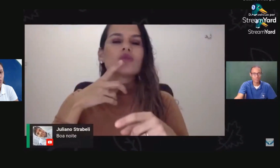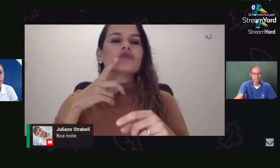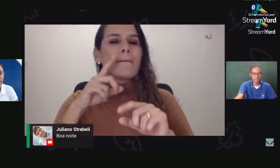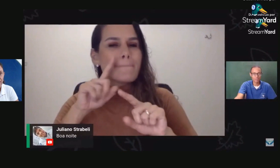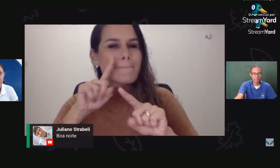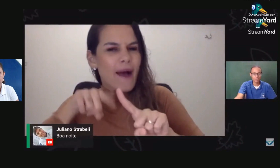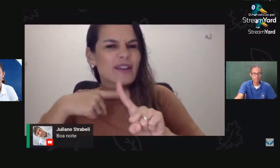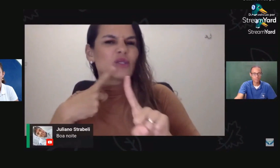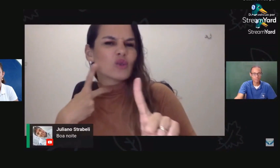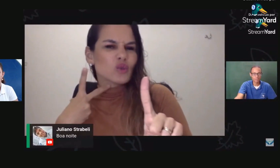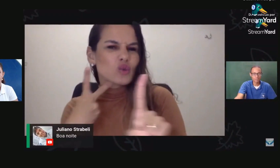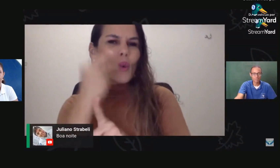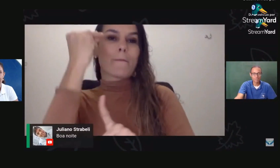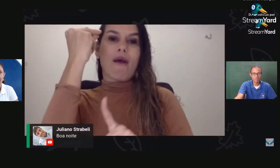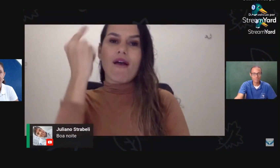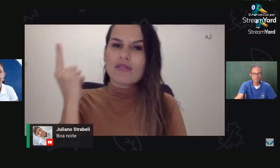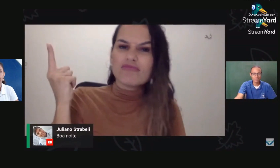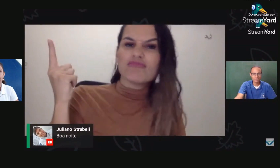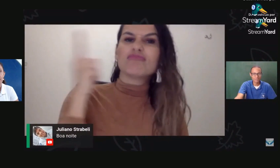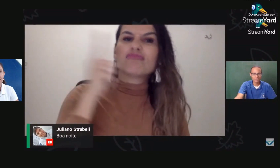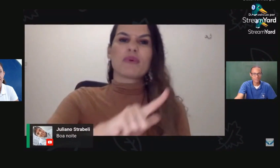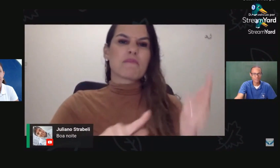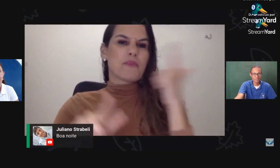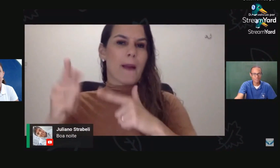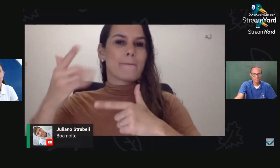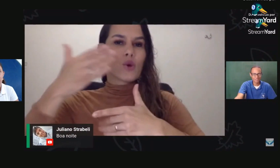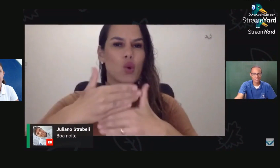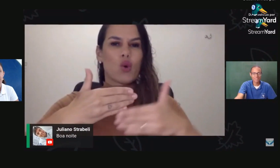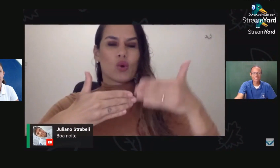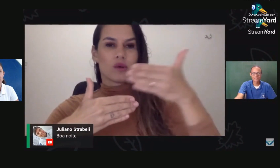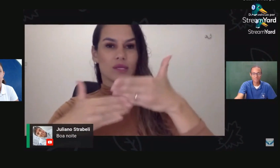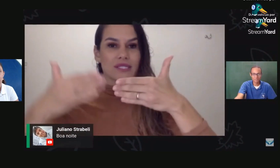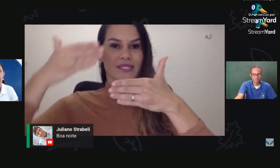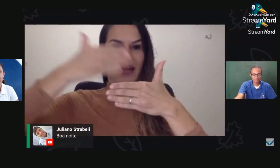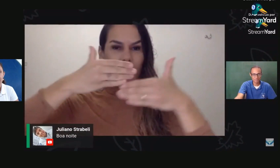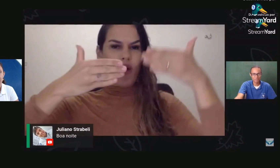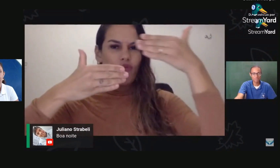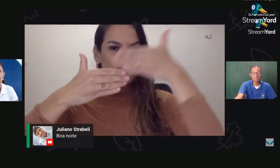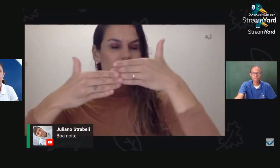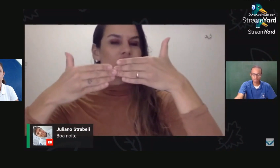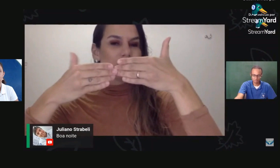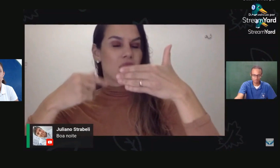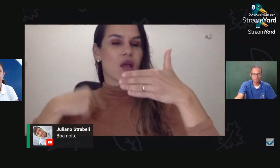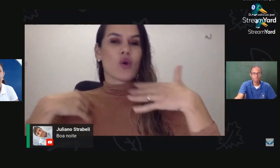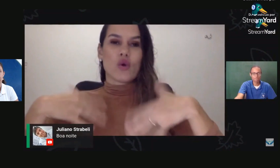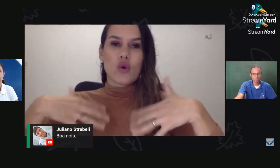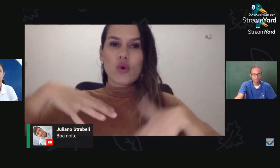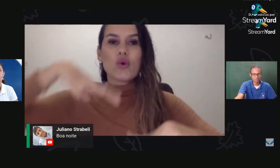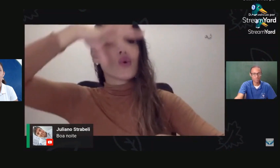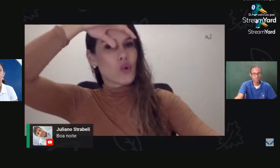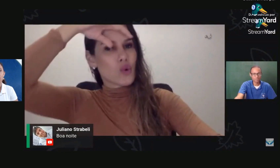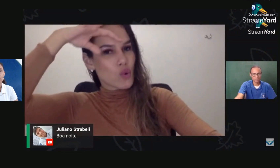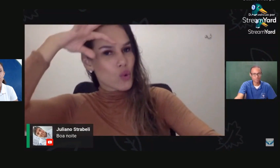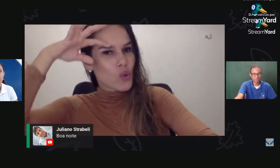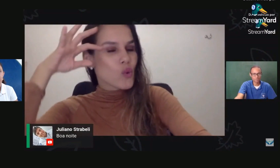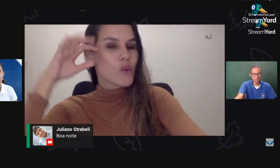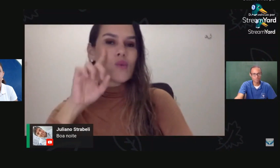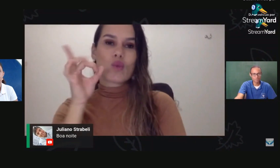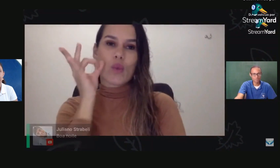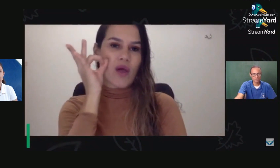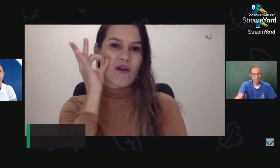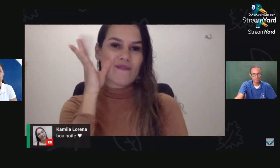minhas dificuldades encontradas, mas também sobre as minhas conquistas, a minha superação, todo o